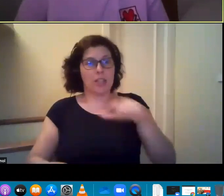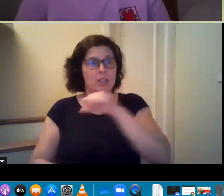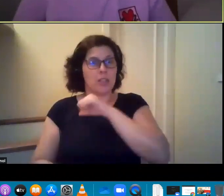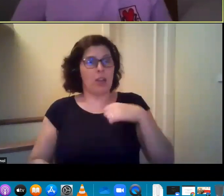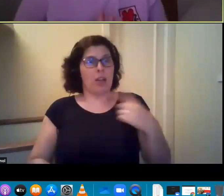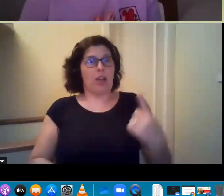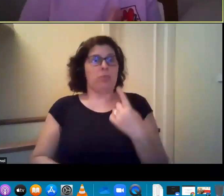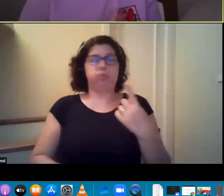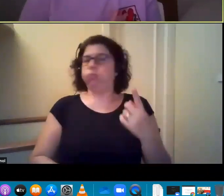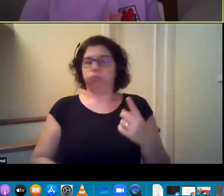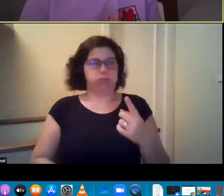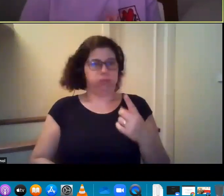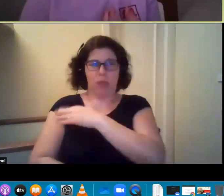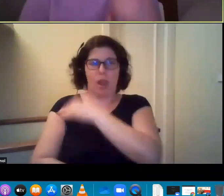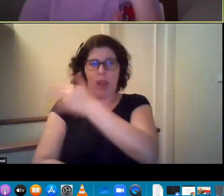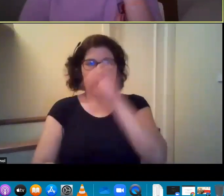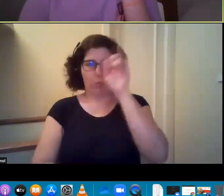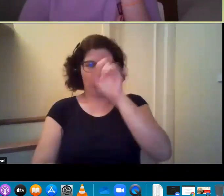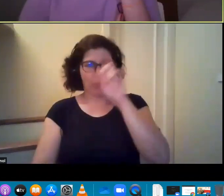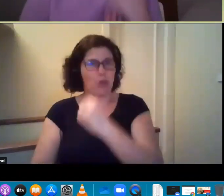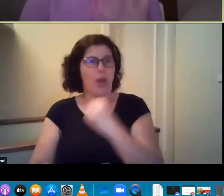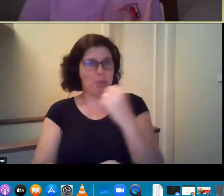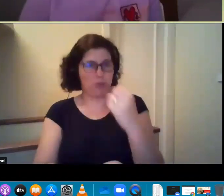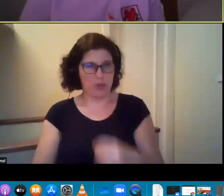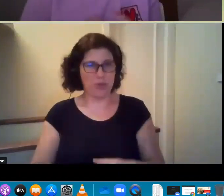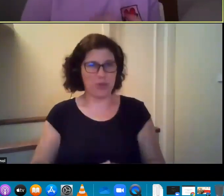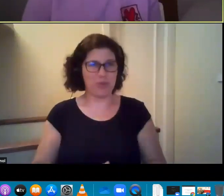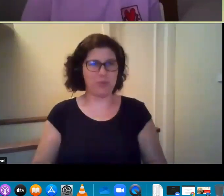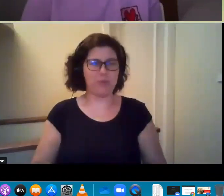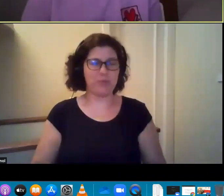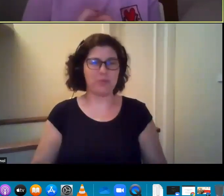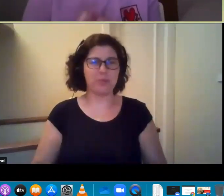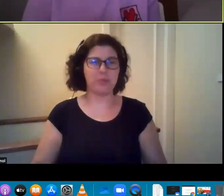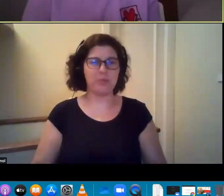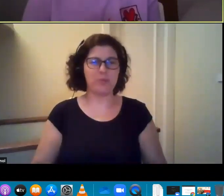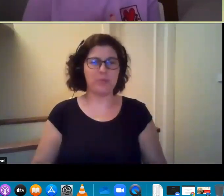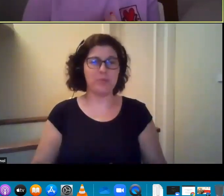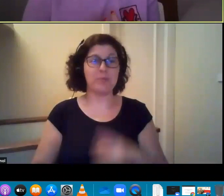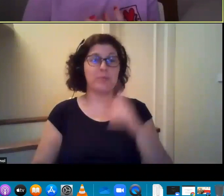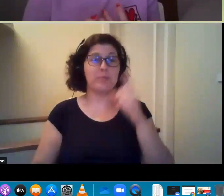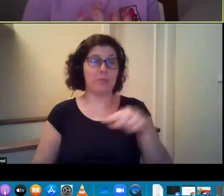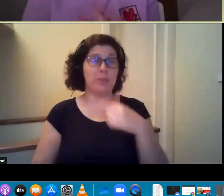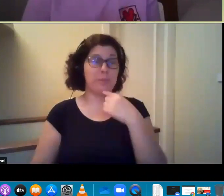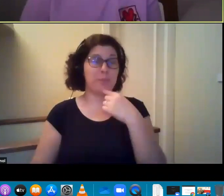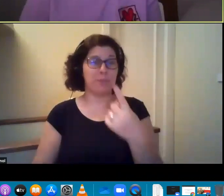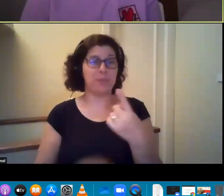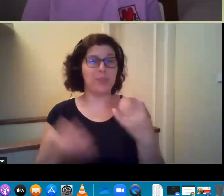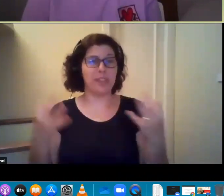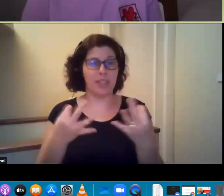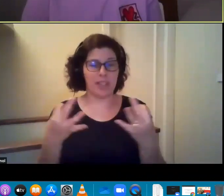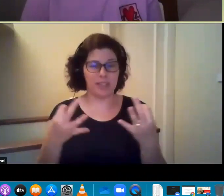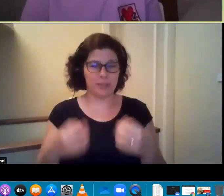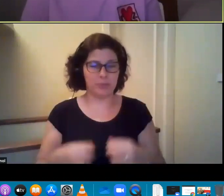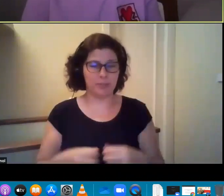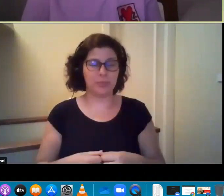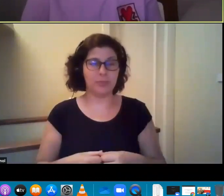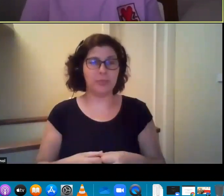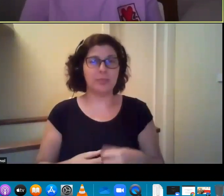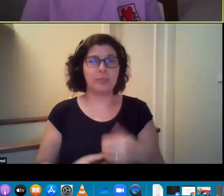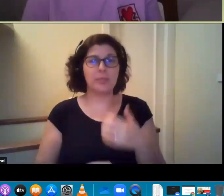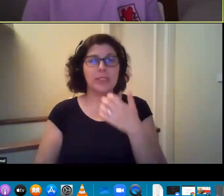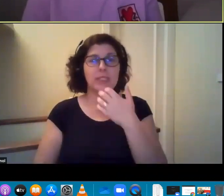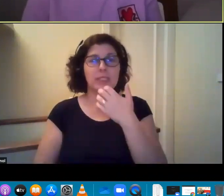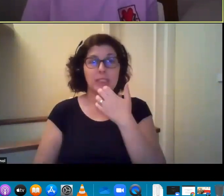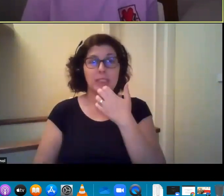que siempre os va a apoyar. También en este sentido resaltar, ¿no?, que se refleja muy bien cuando haces